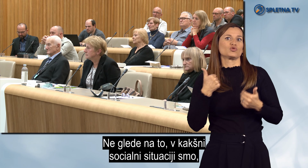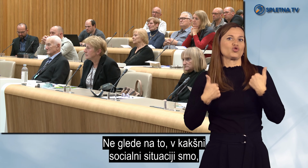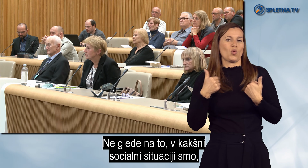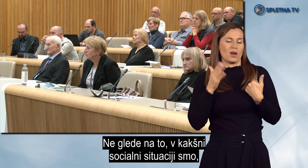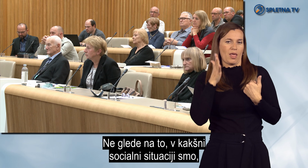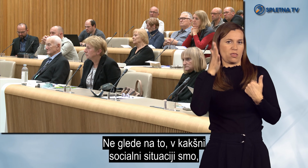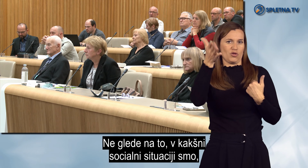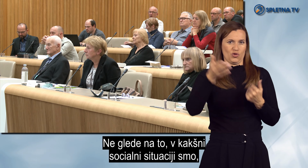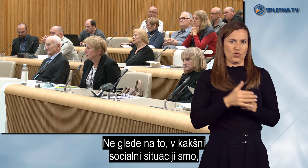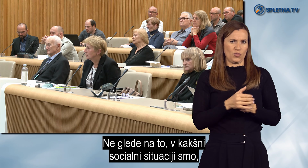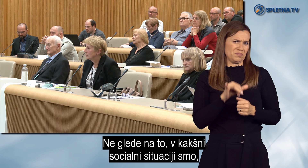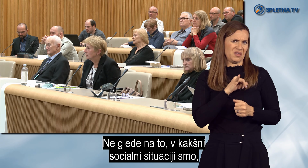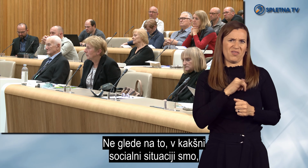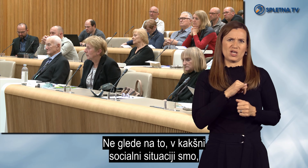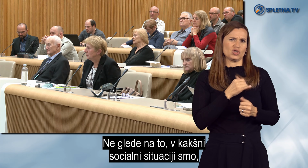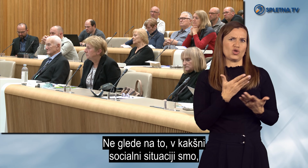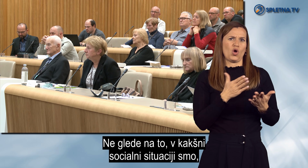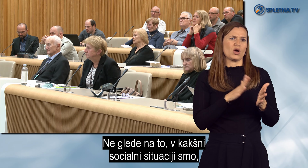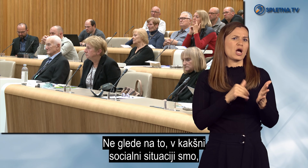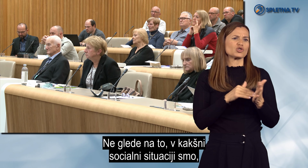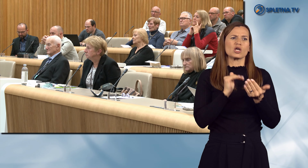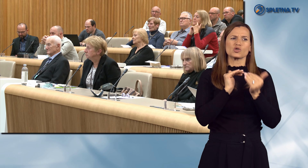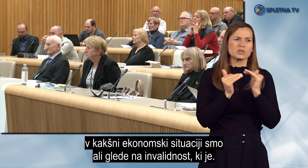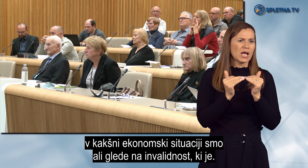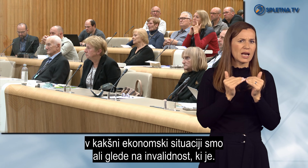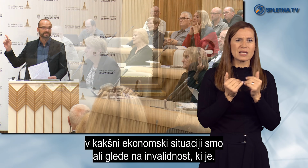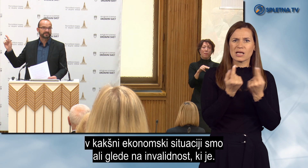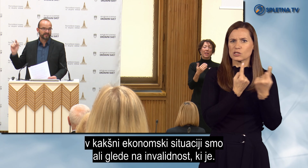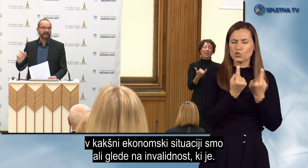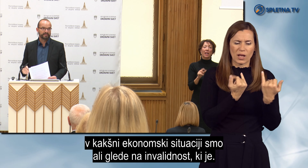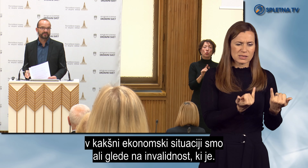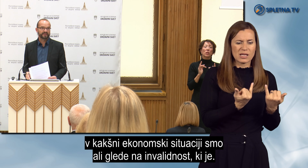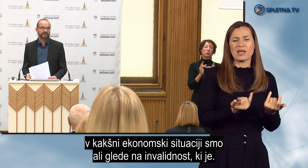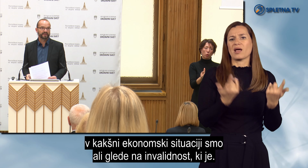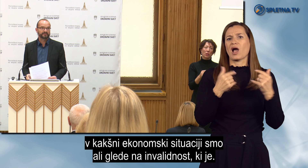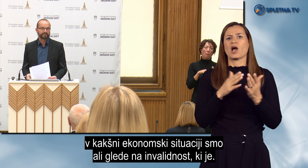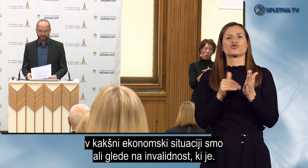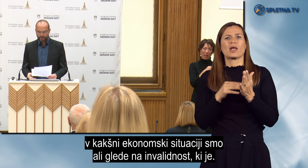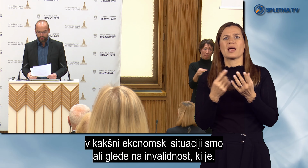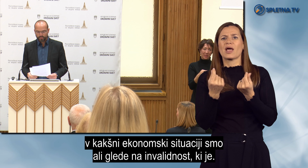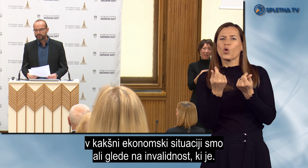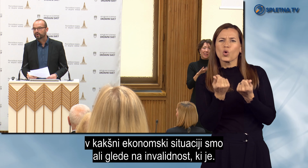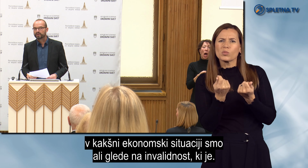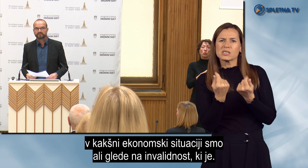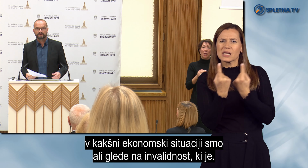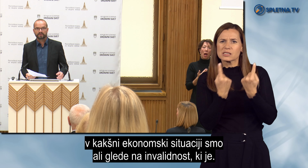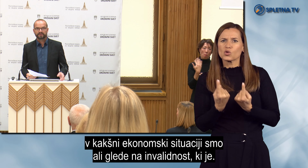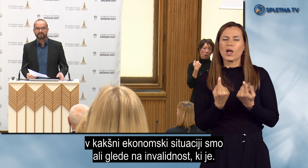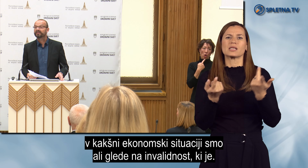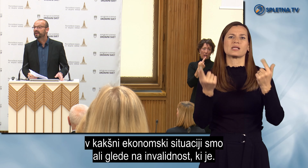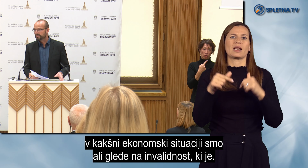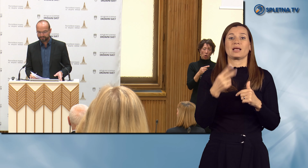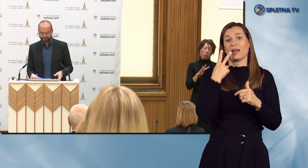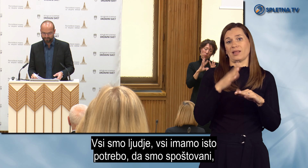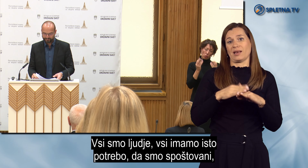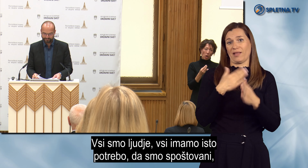to, v kakšni socialni situaciji smo, v kakšni ekonomski situaciji ali tudi glede na invalidnost,